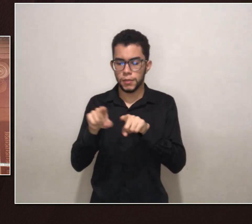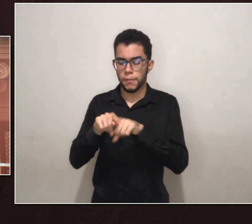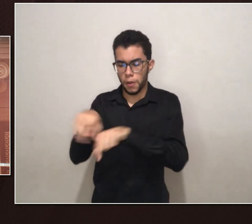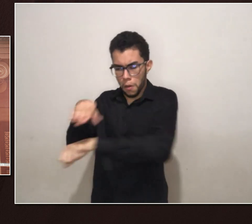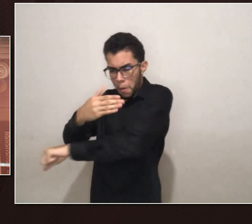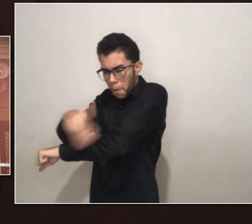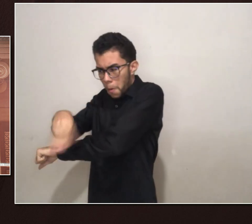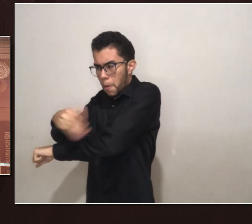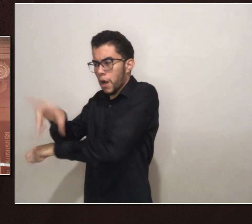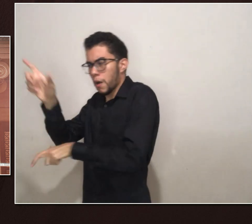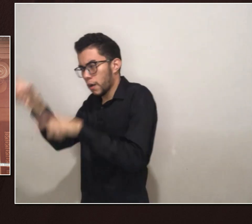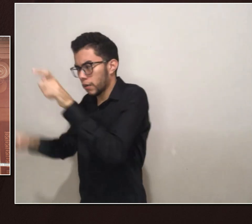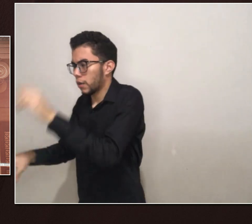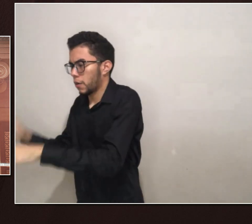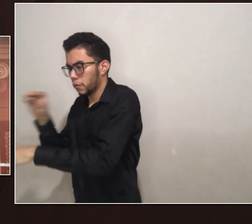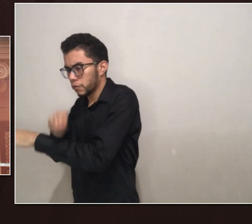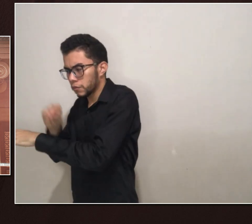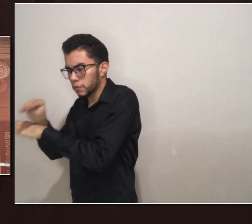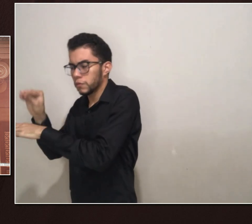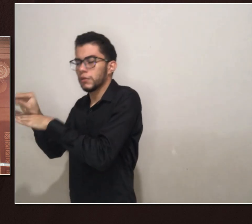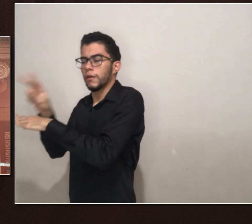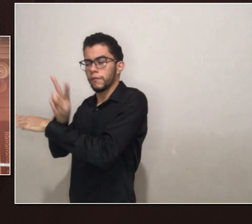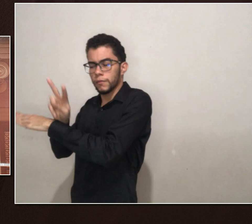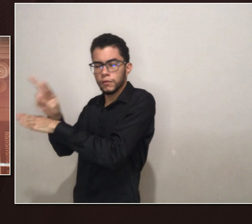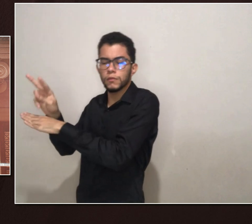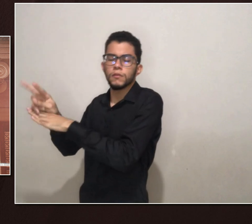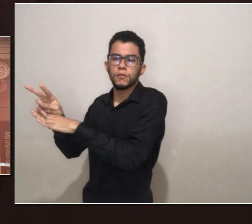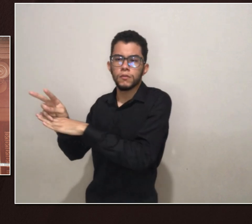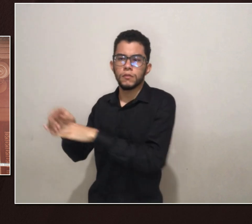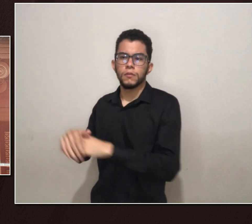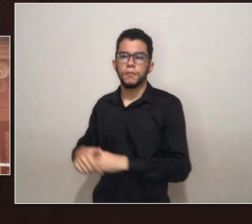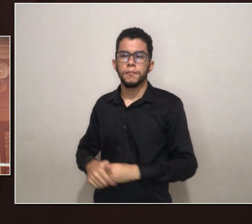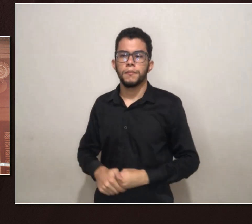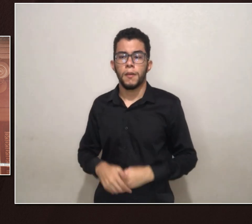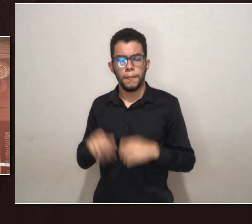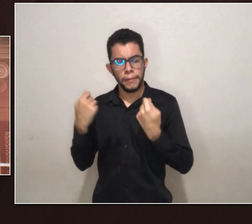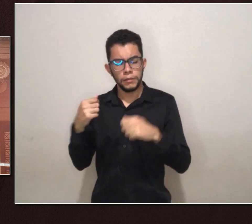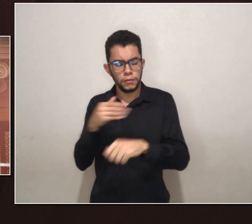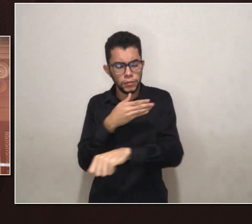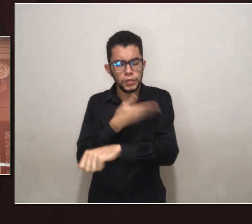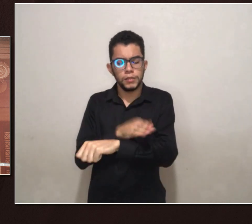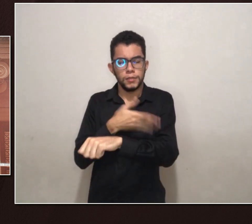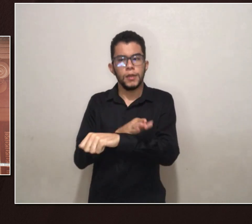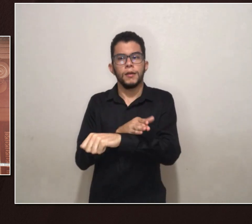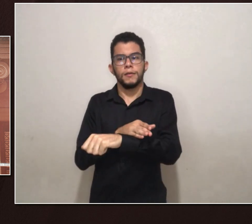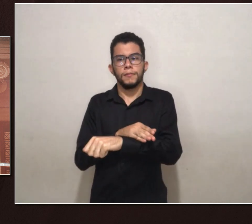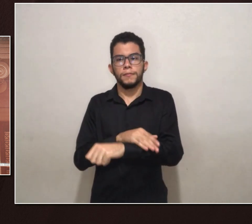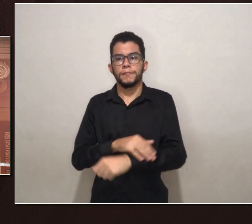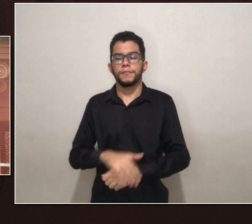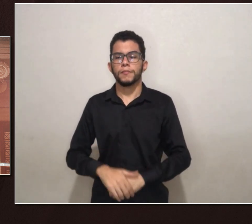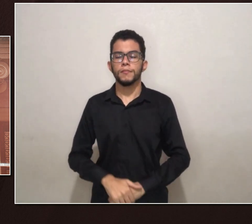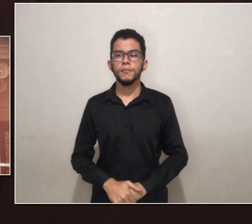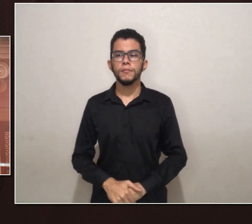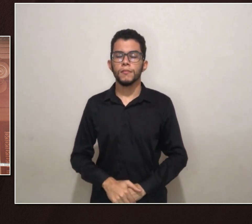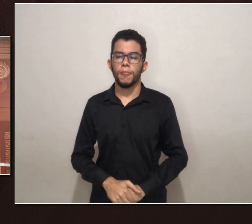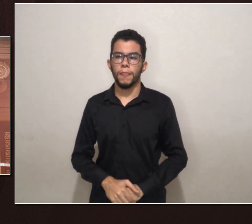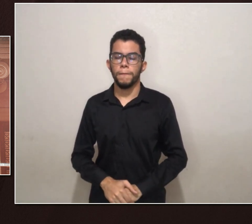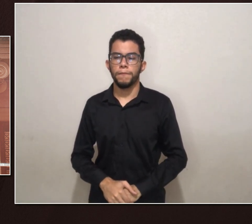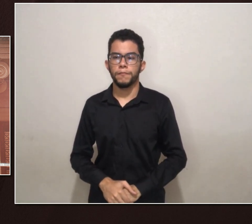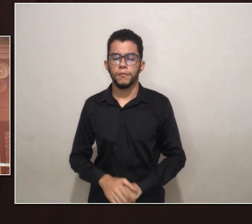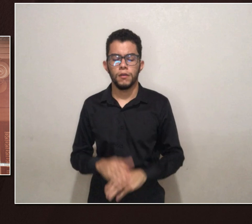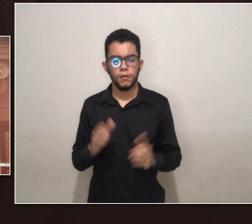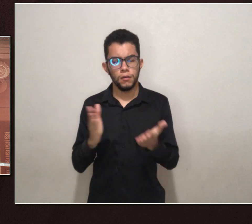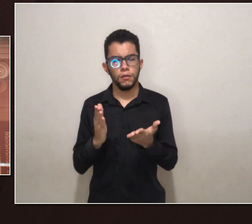nós precisamos ter esse equilíbrio, precisamos, né, fazer a vontade de Deus. Muito bem. E agora,